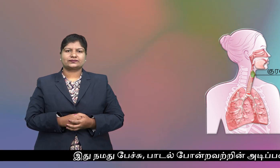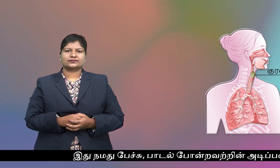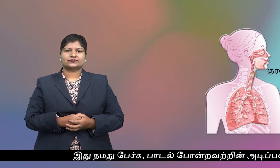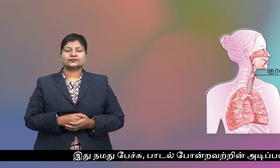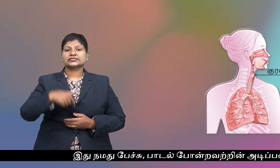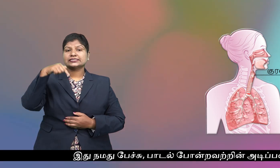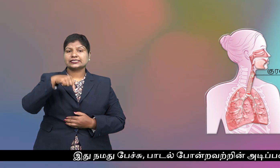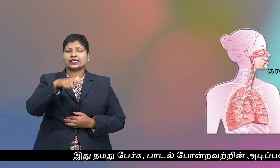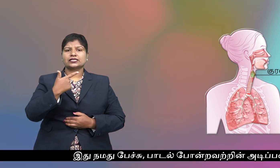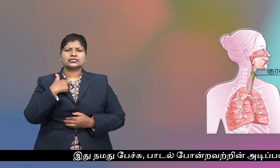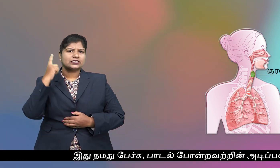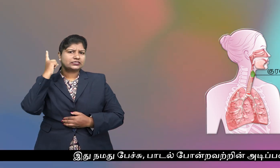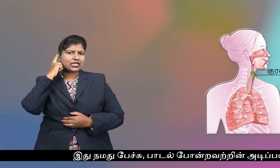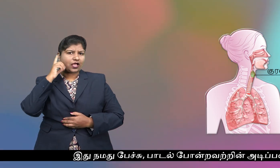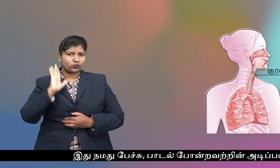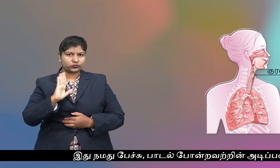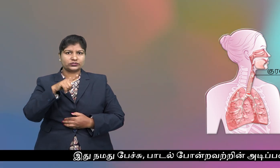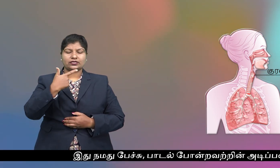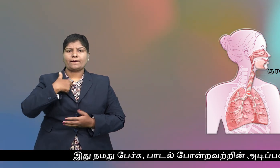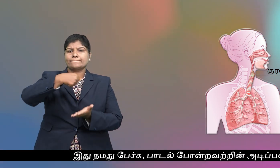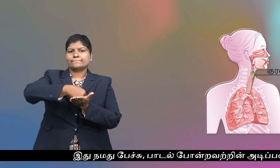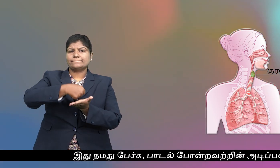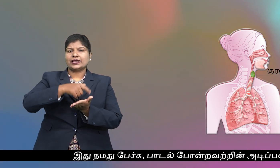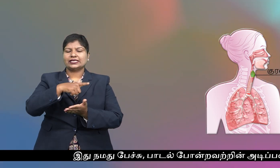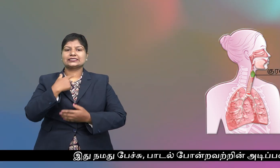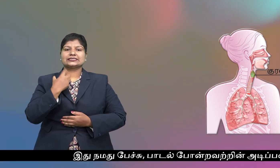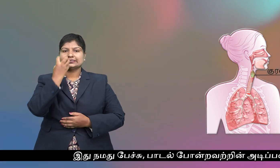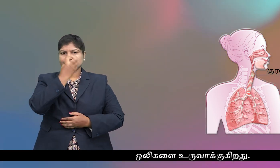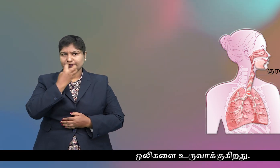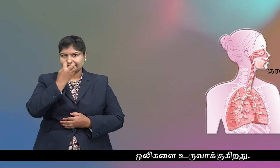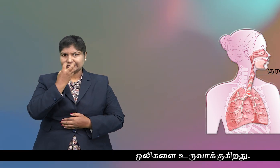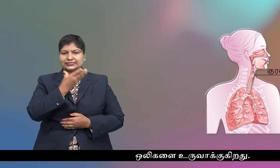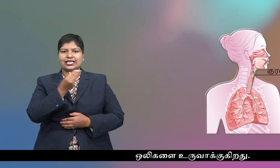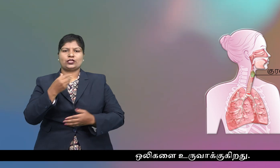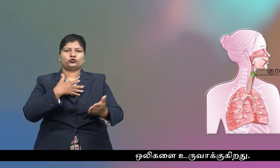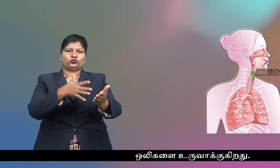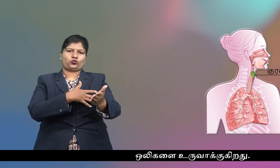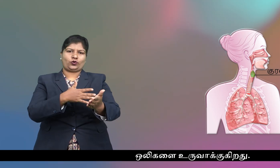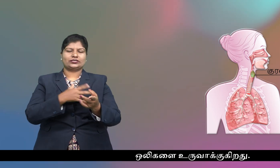இது நமது பேச்சு, பாடல் போன்றவற்றின் அடிப்படையில் ஒலிகளை உருவாக்குகிறது.